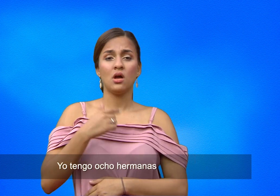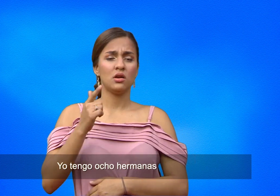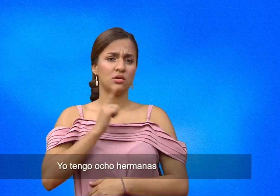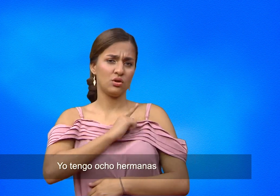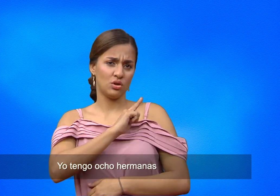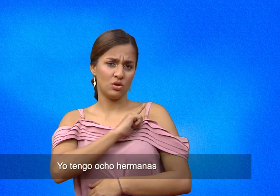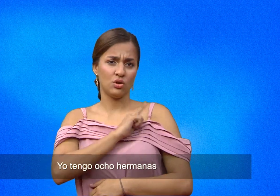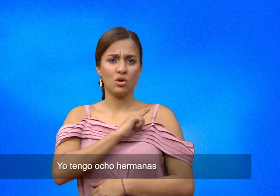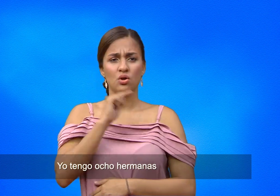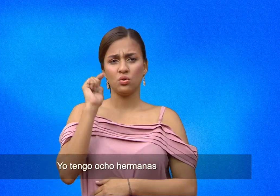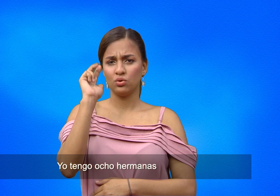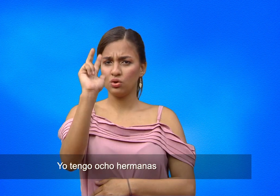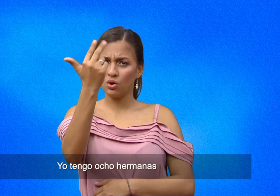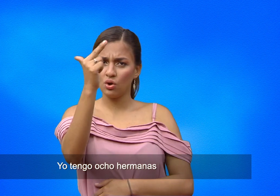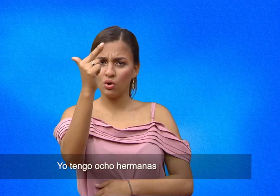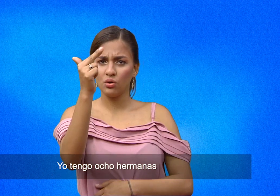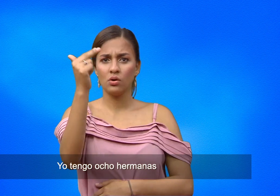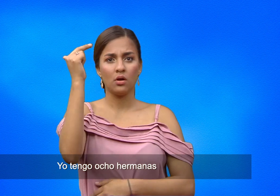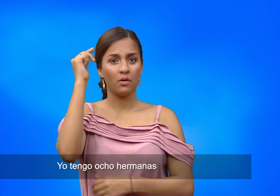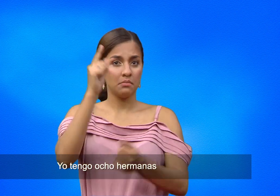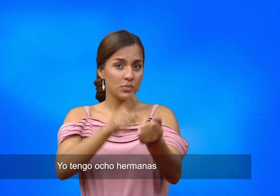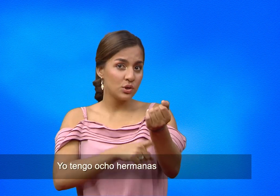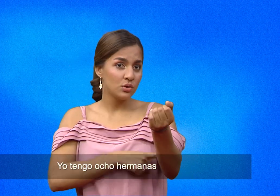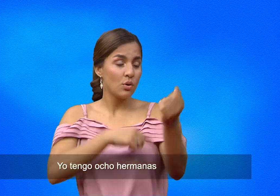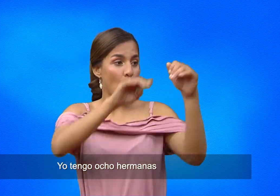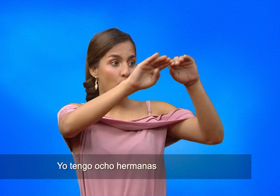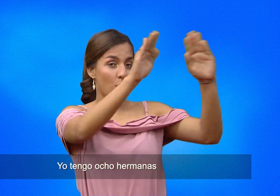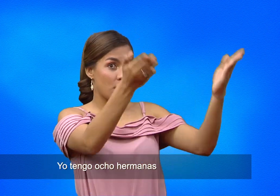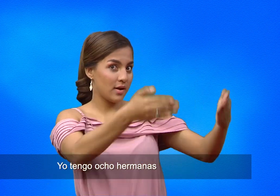yo tengo ocho hermanas